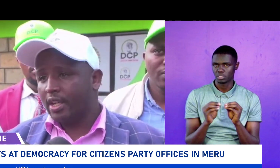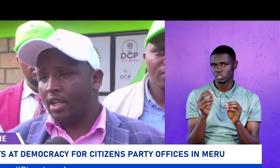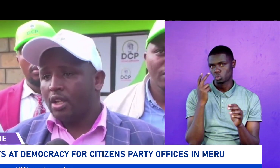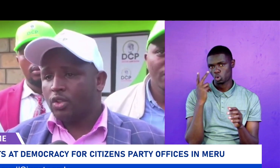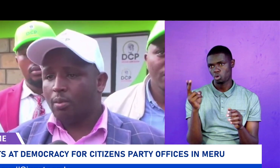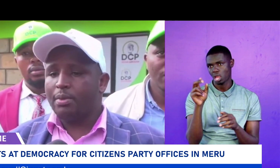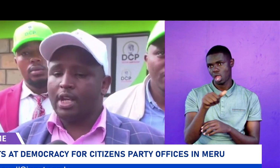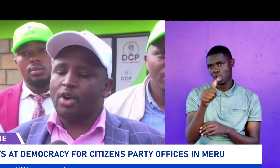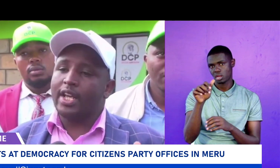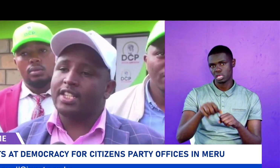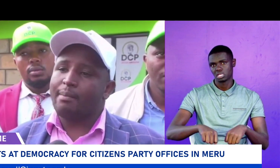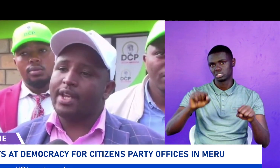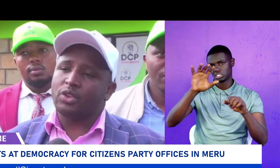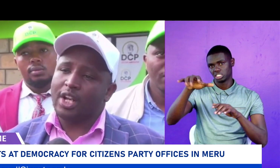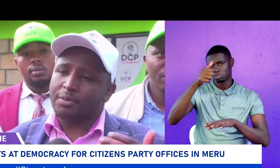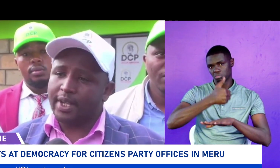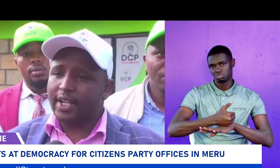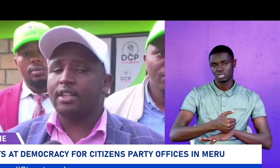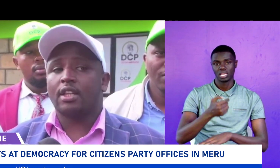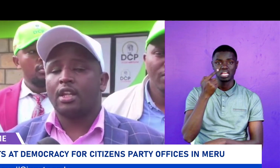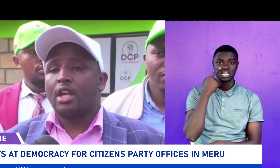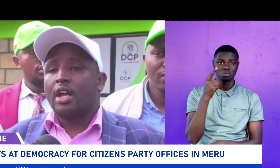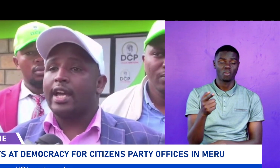mwingine. So mimi nimeona hii chama ina transparent